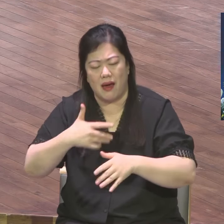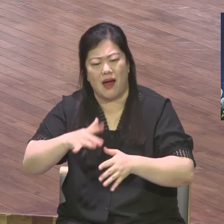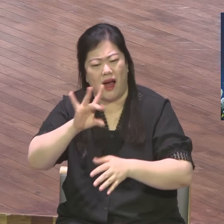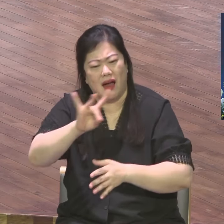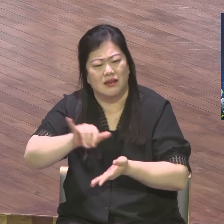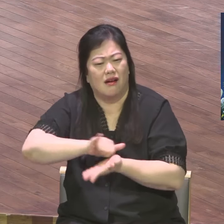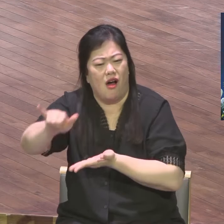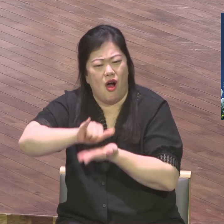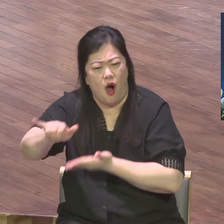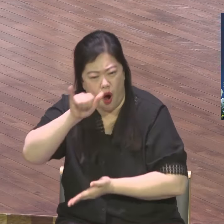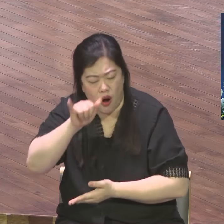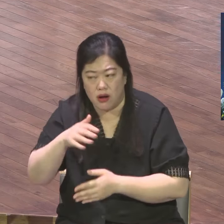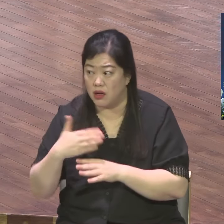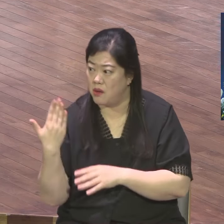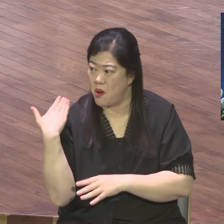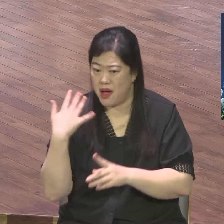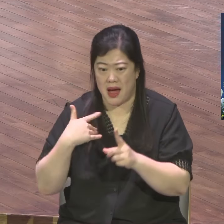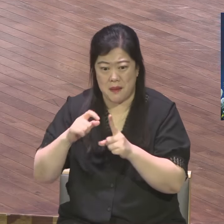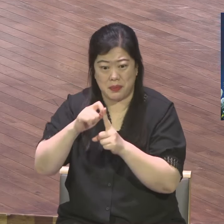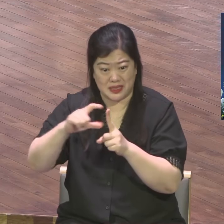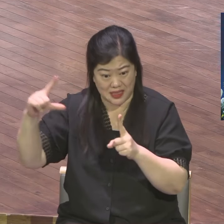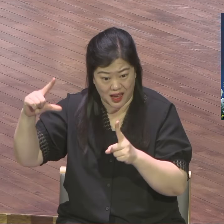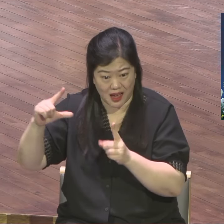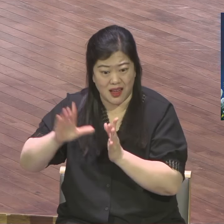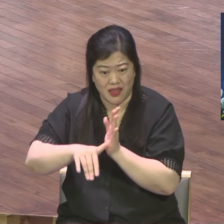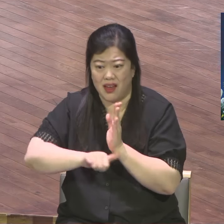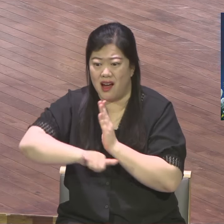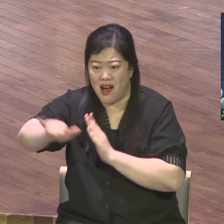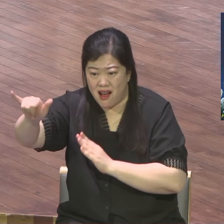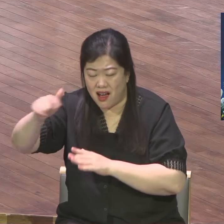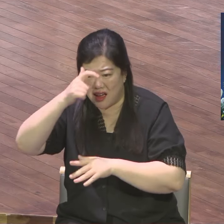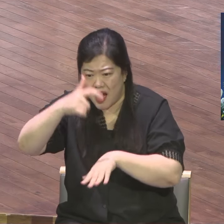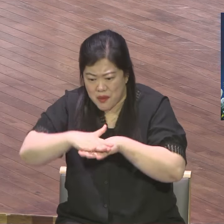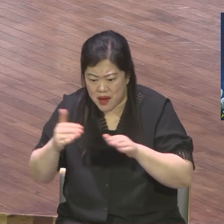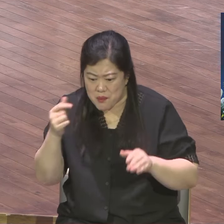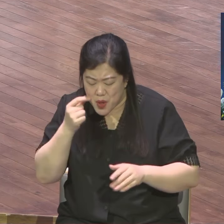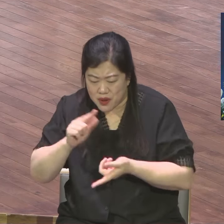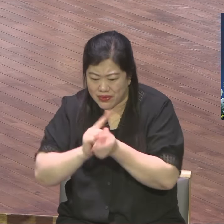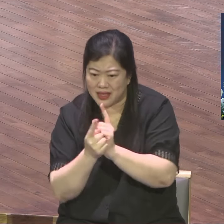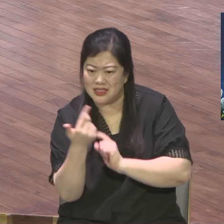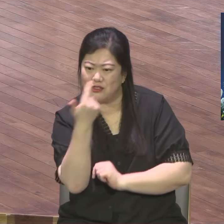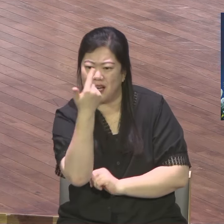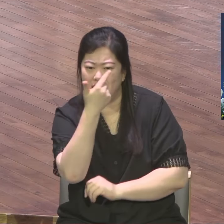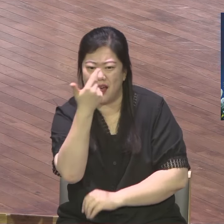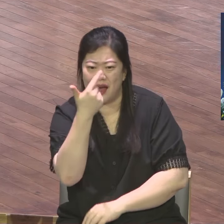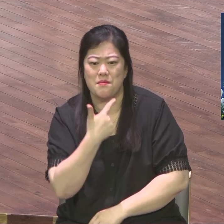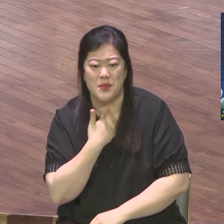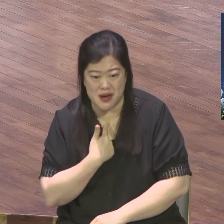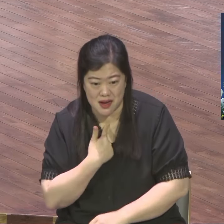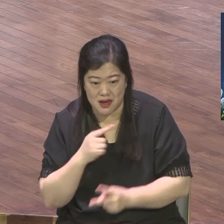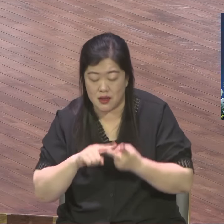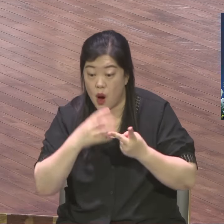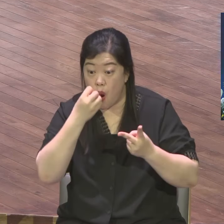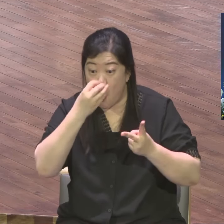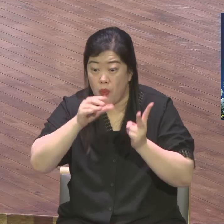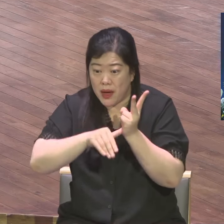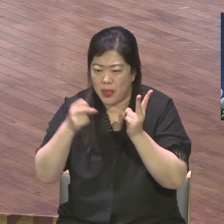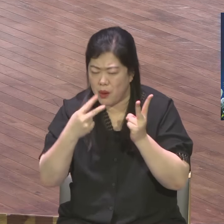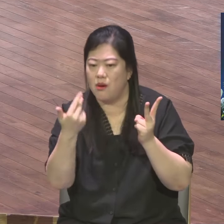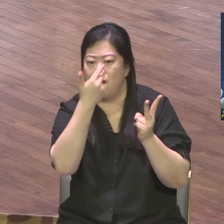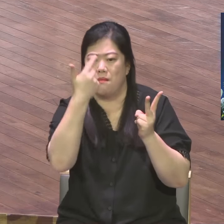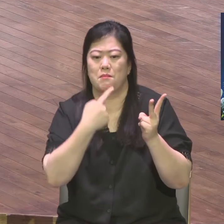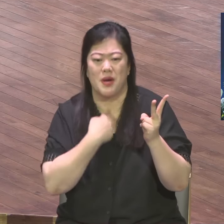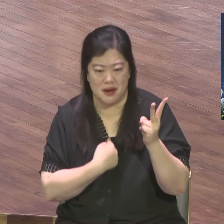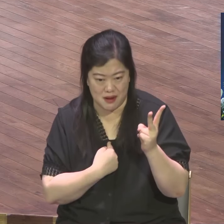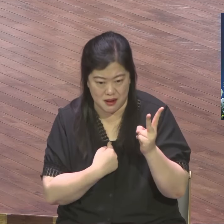따라서 주일에도 이제 그 현장에서 함께 예배를 드릴 때가 있습니다. 이번 홍콩 집회가